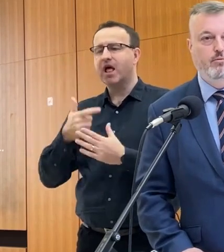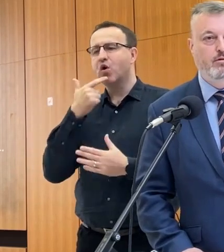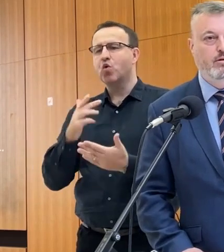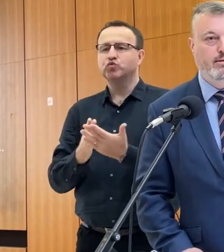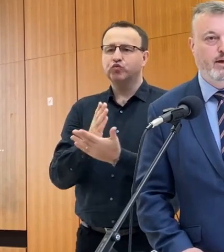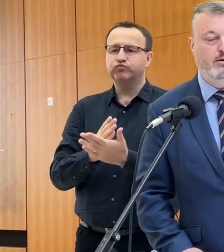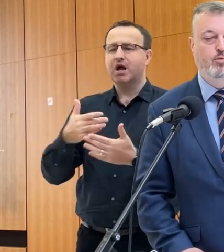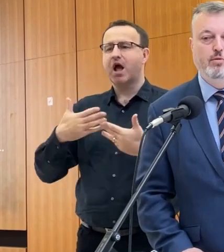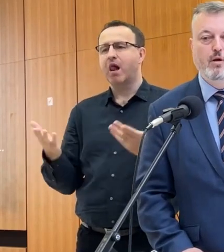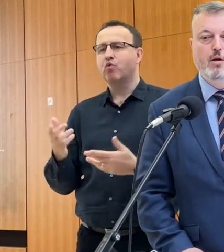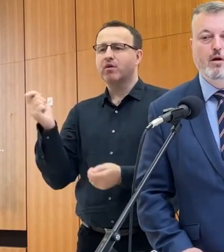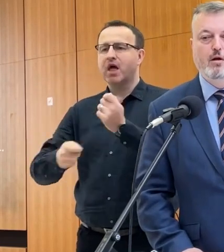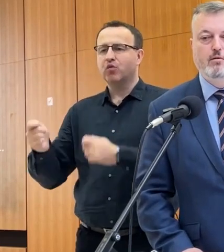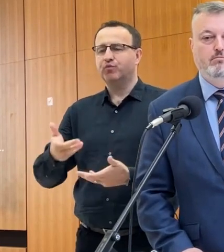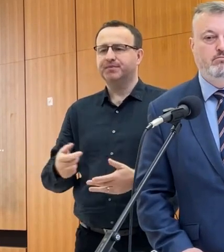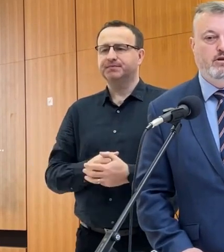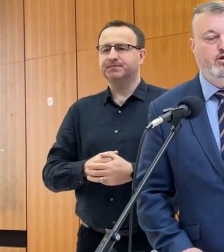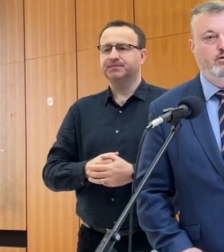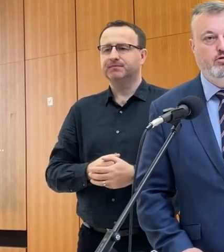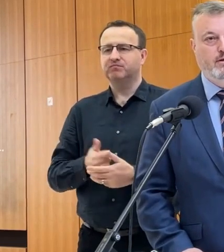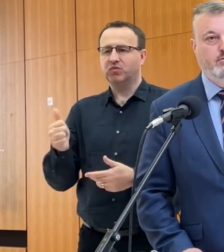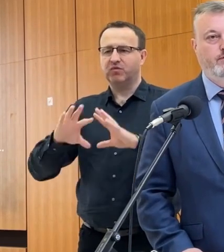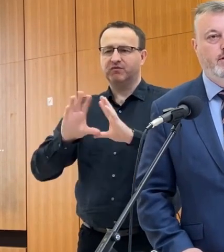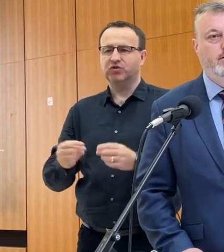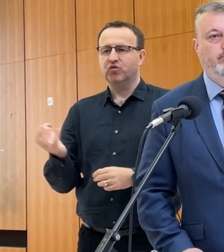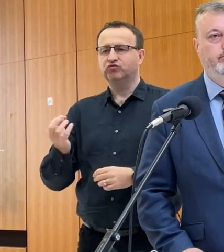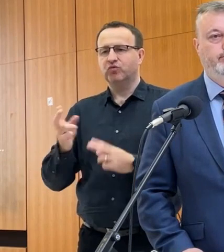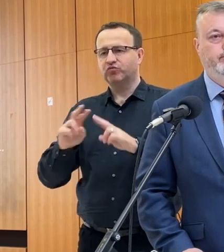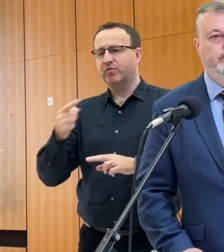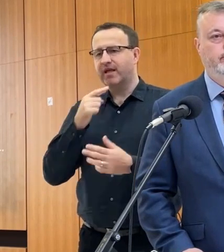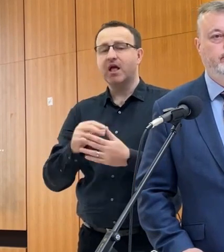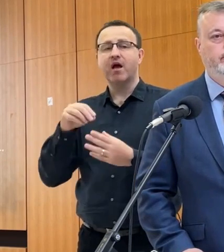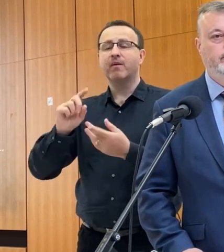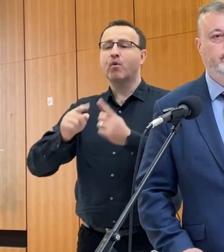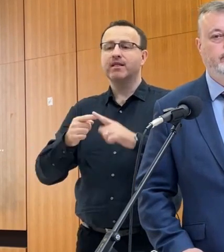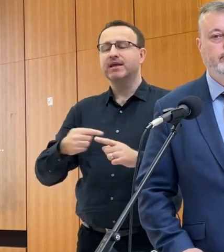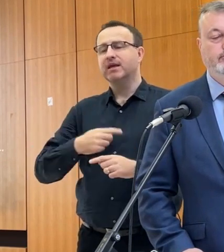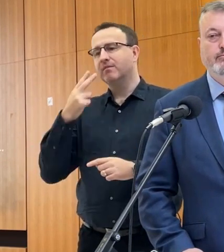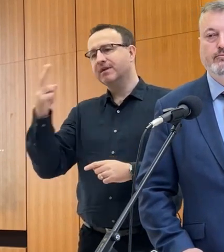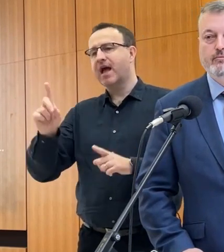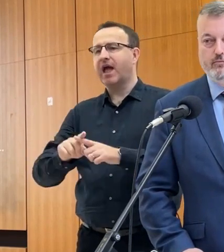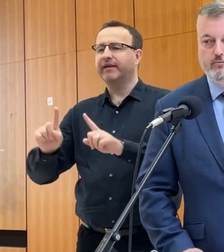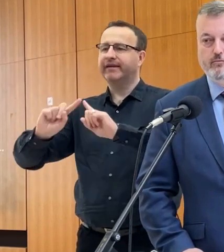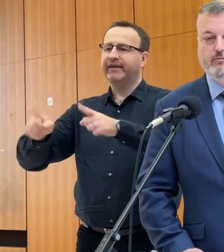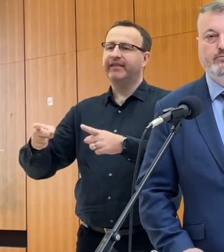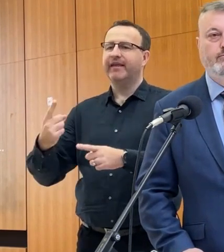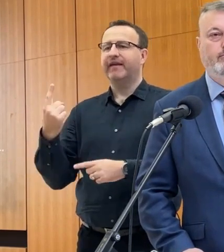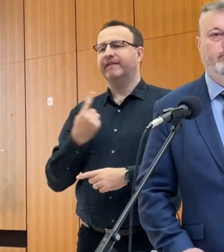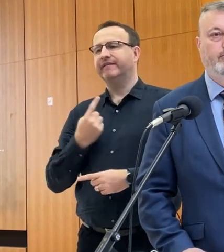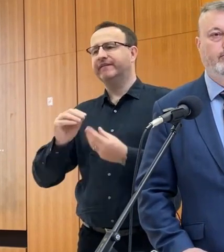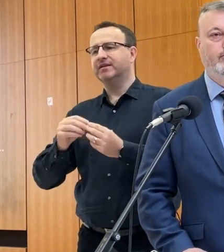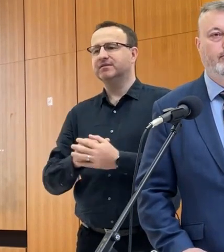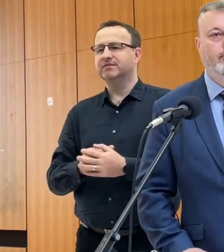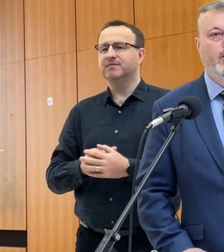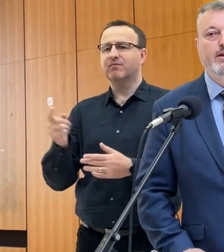služba, alebo nákup. To je všetko, čo tak v politike sa prihliada aj na iné cnosti, nie? Lebo teda v súlade so zákonom sme mali tu